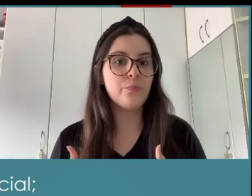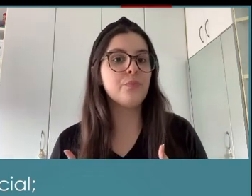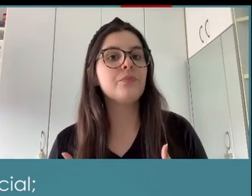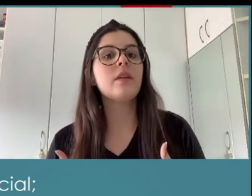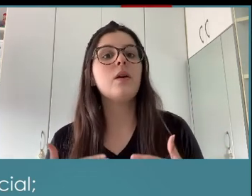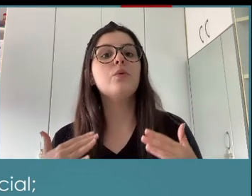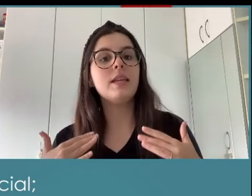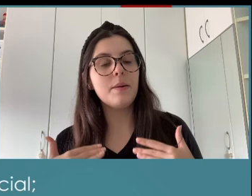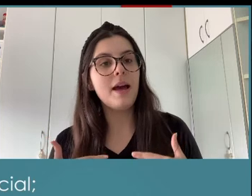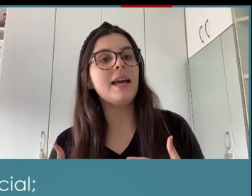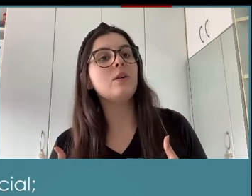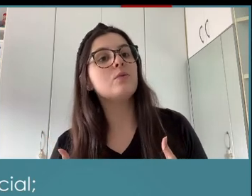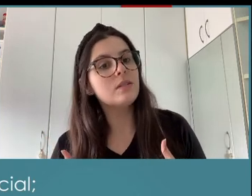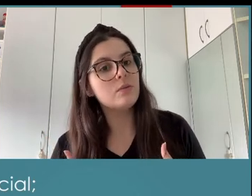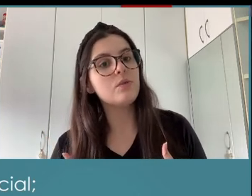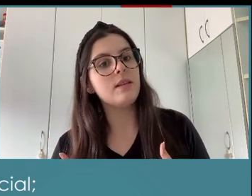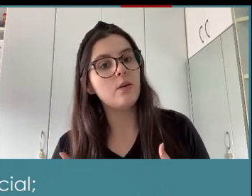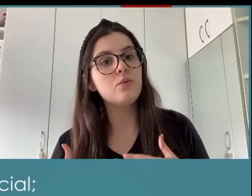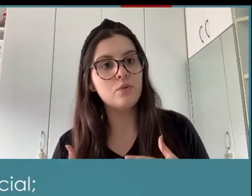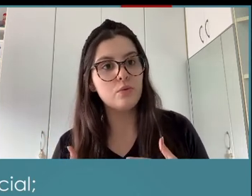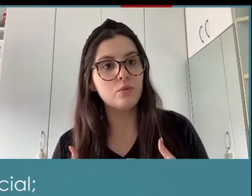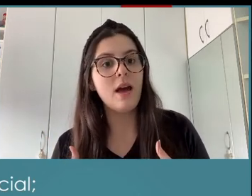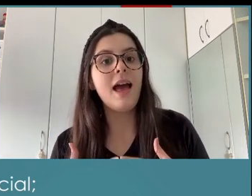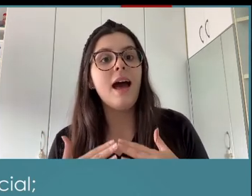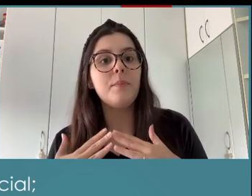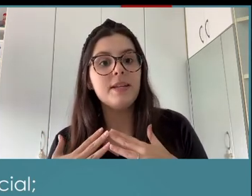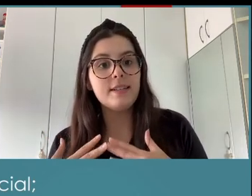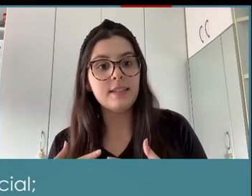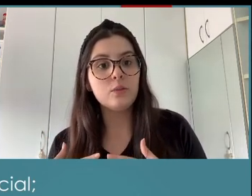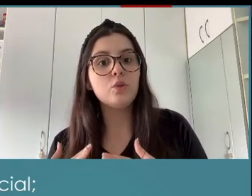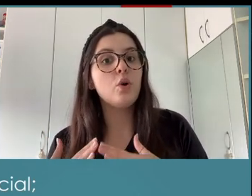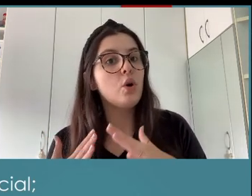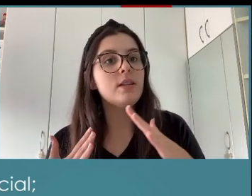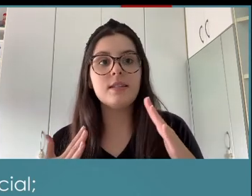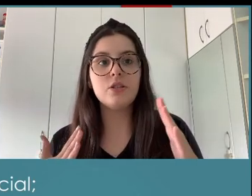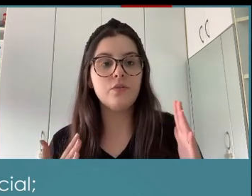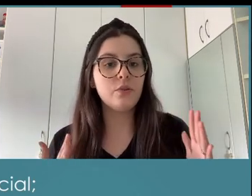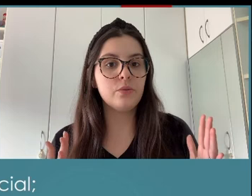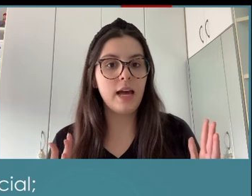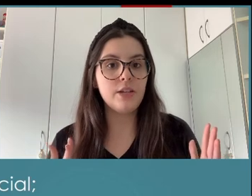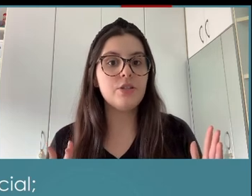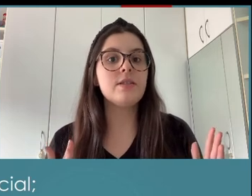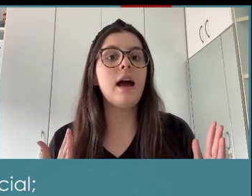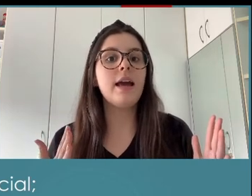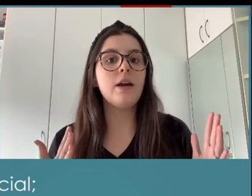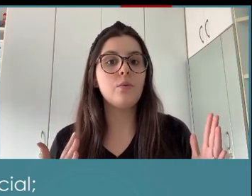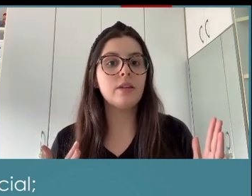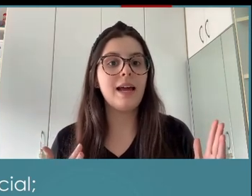explicação, o tema é a inclusão social do surdo, apresentando todas as